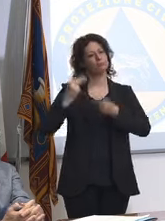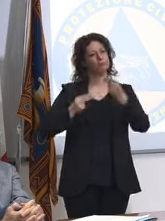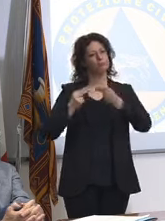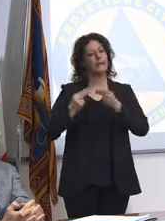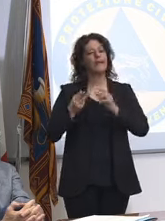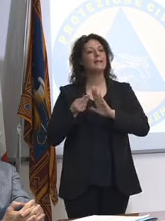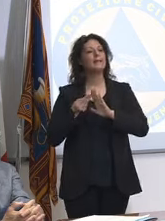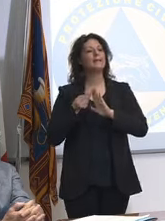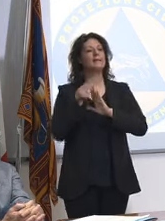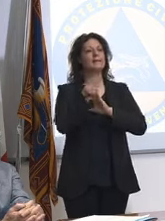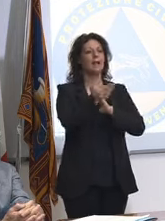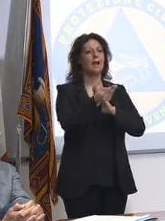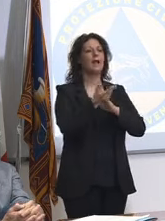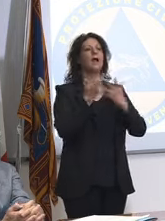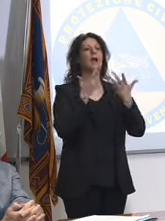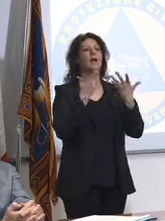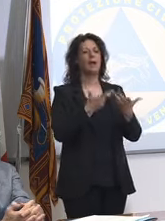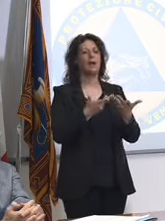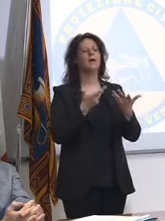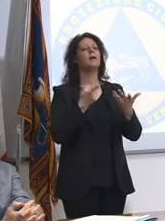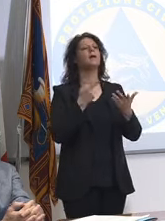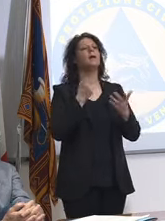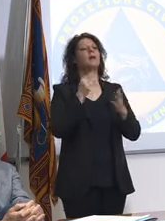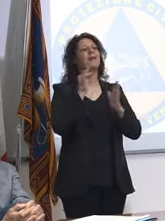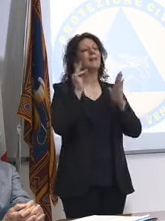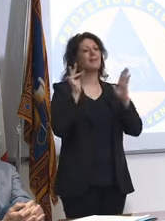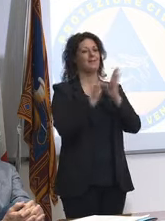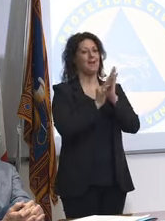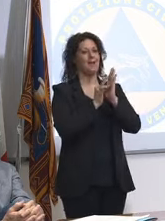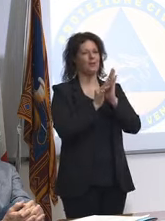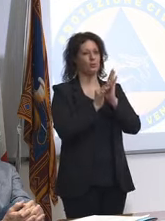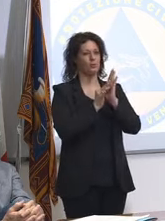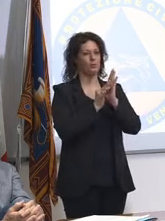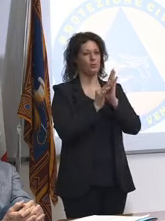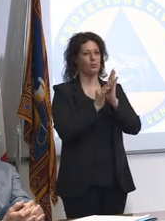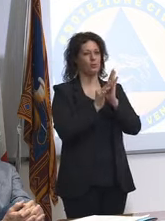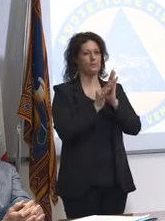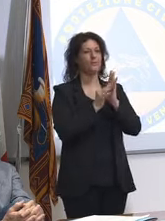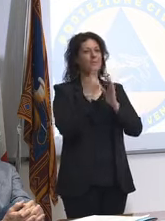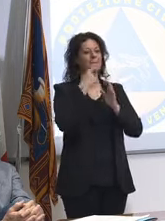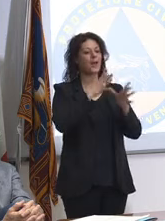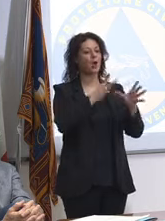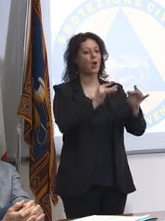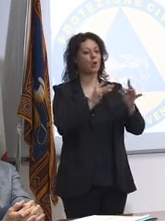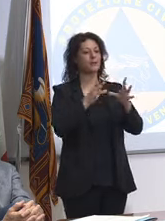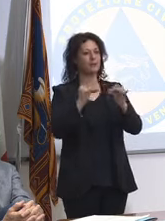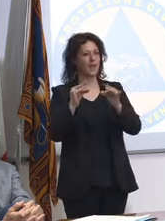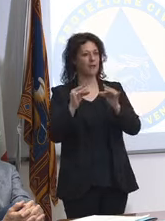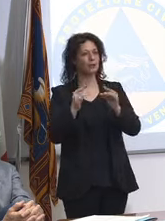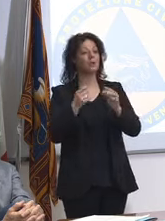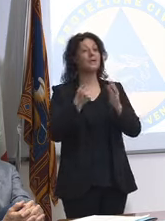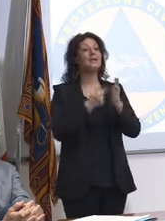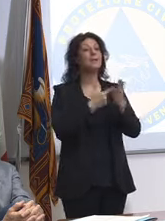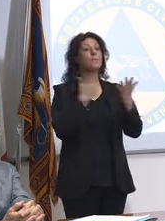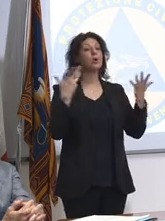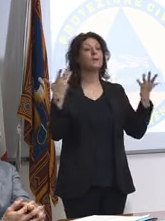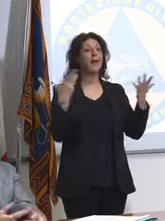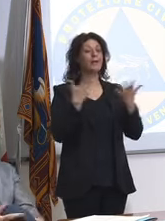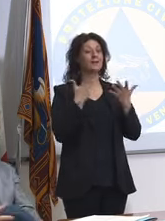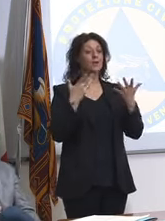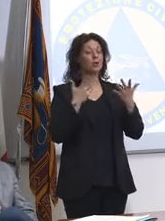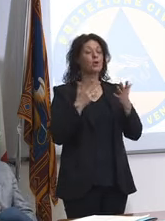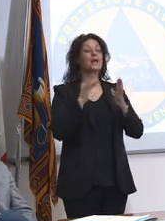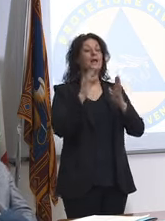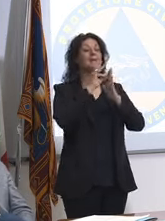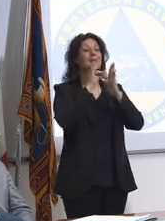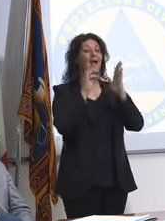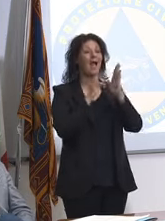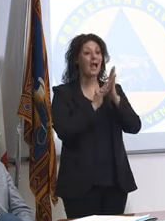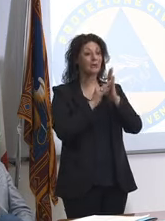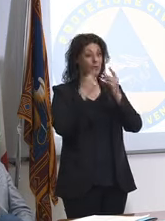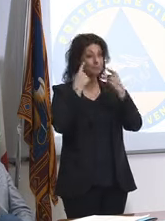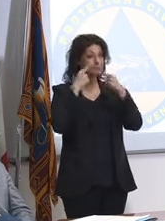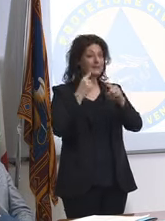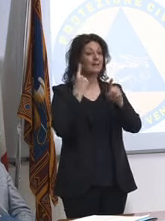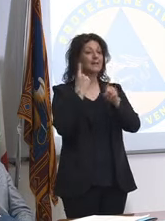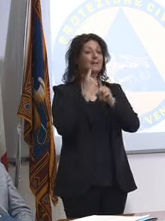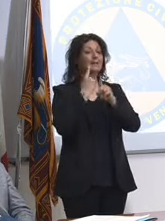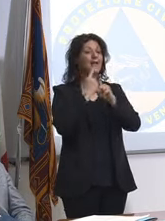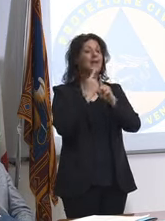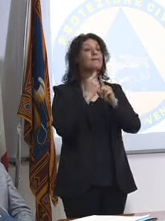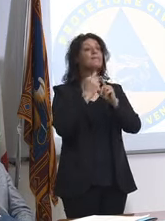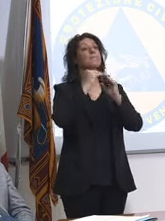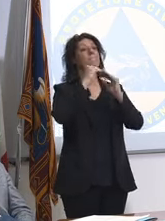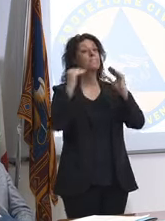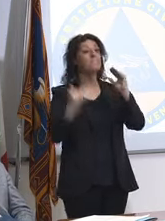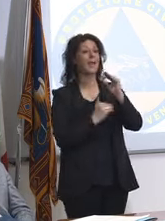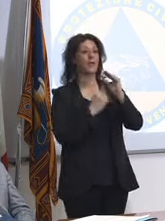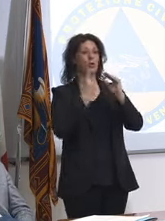indice di contagiosità. L'importante è che questo indice di contagiosità si mantenga sotto 1. Quando si mantiene sotto